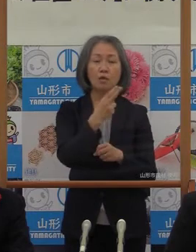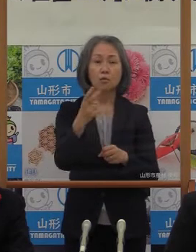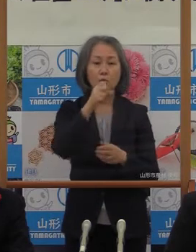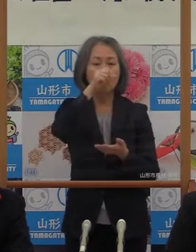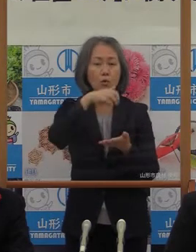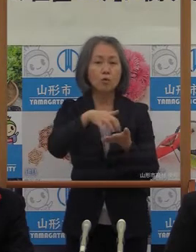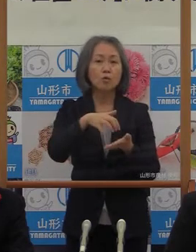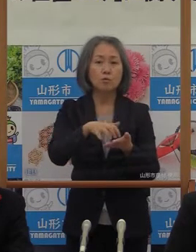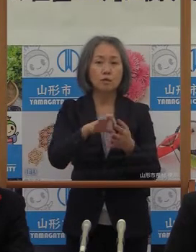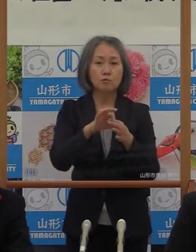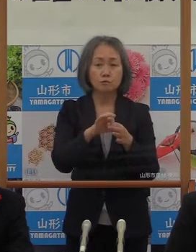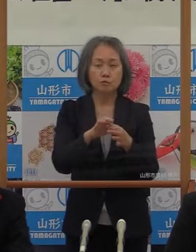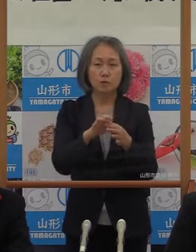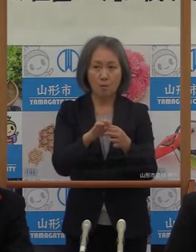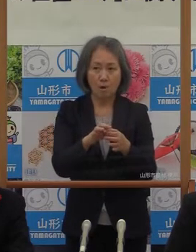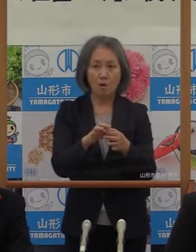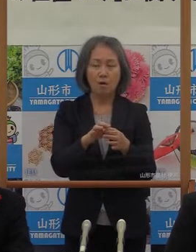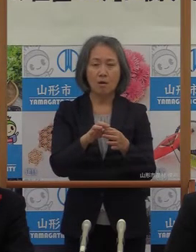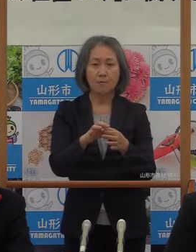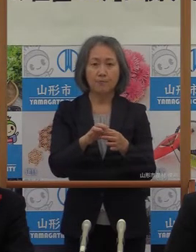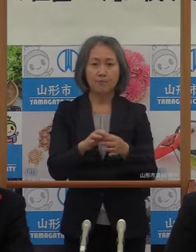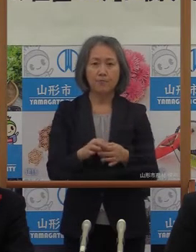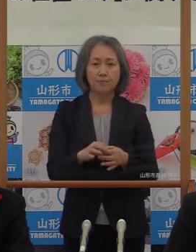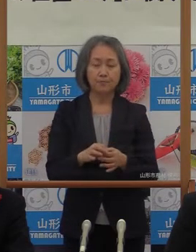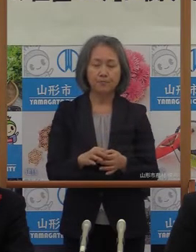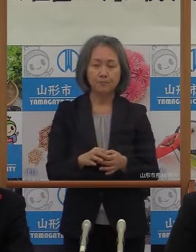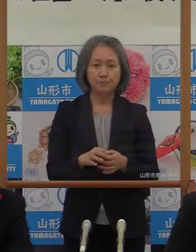取り扱いということだと思いますけども、